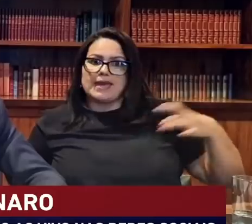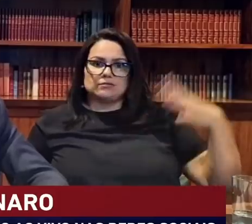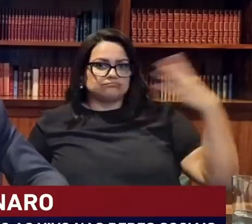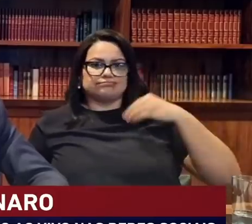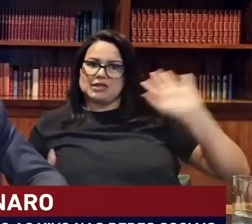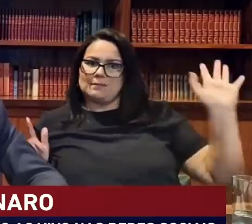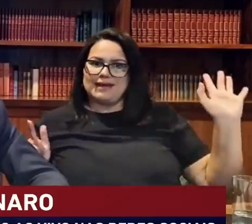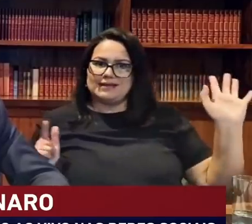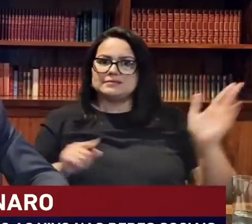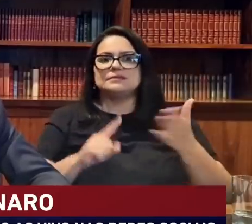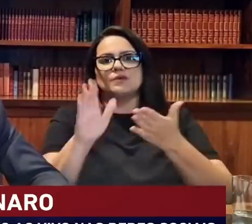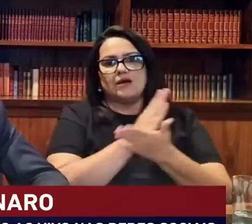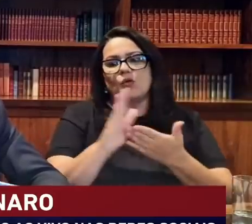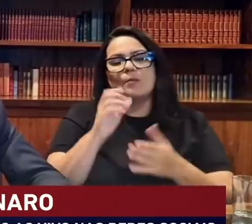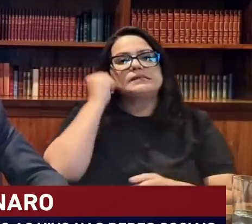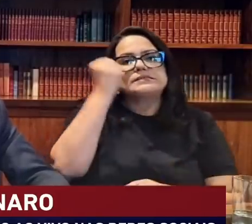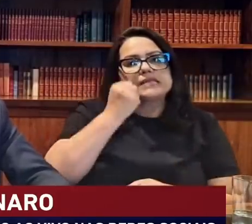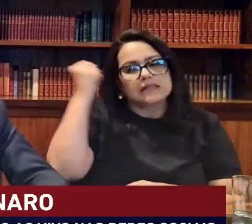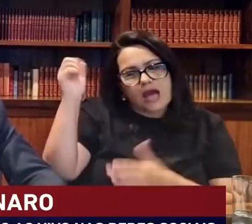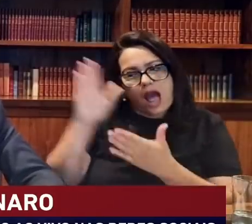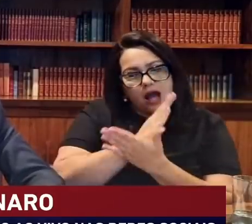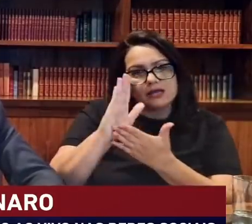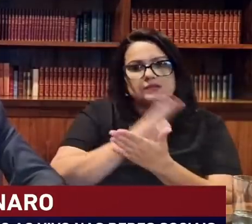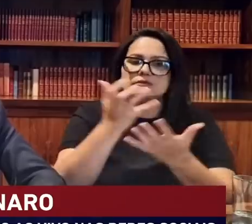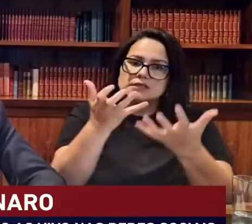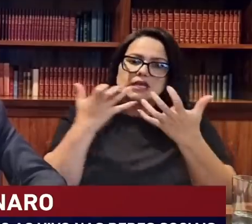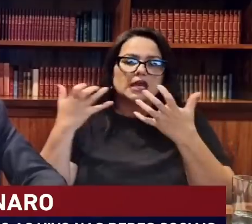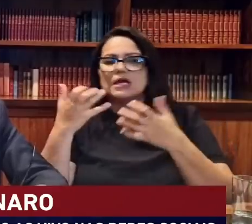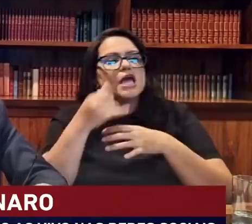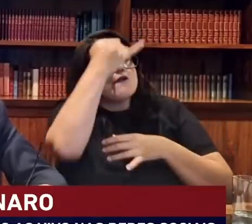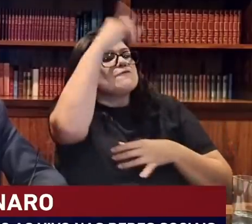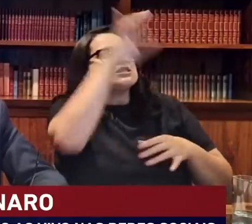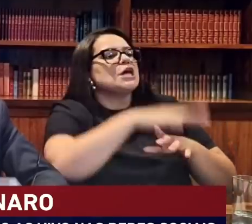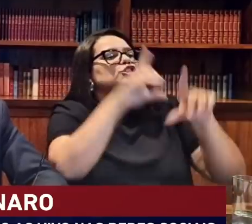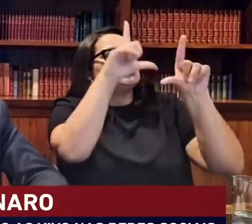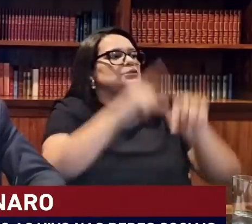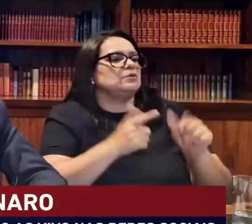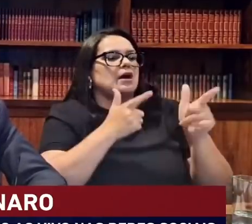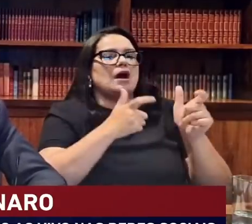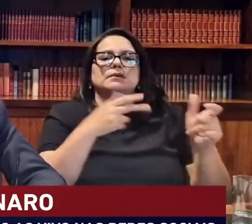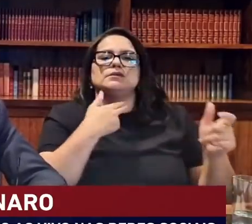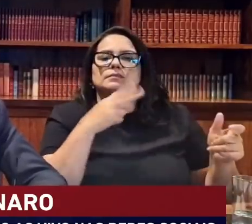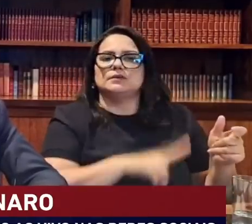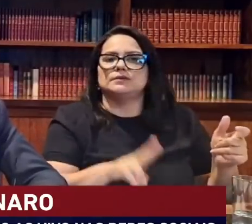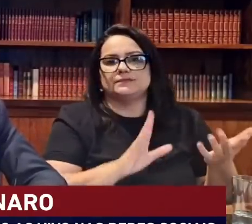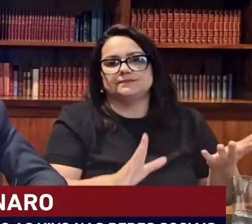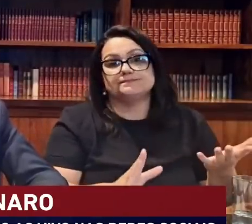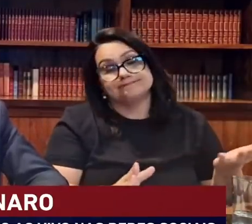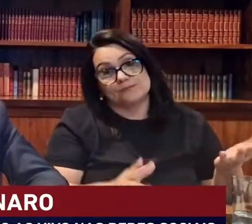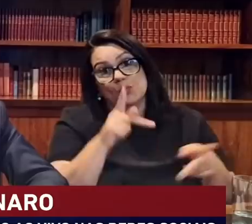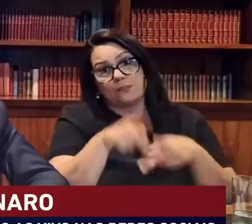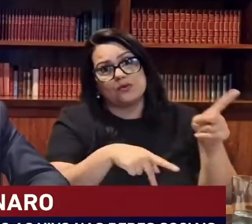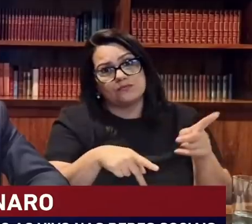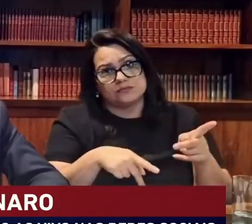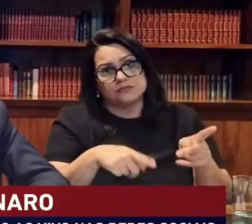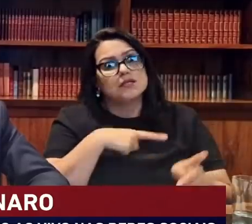né, alguns no Senado querem aí voltar a desarmar a população. Ó, tá morrendo